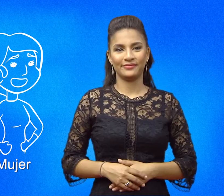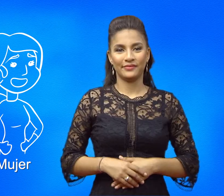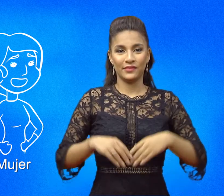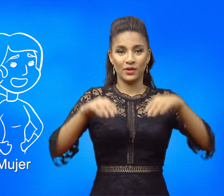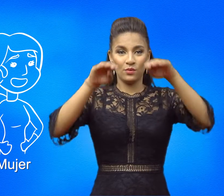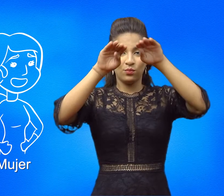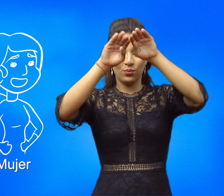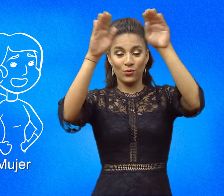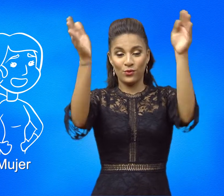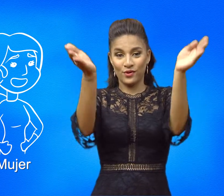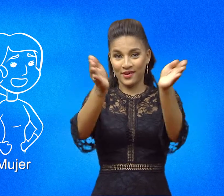mujer